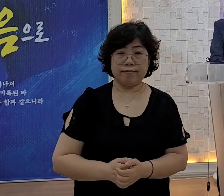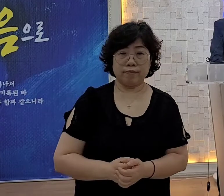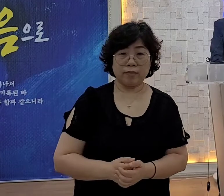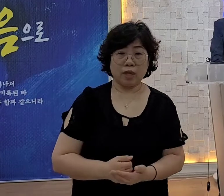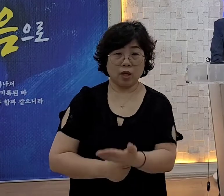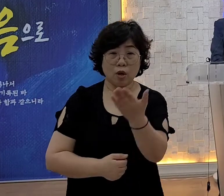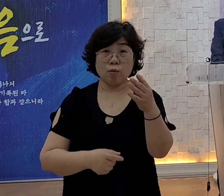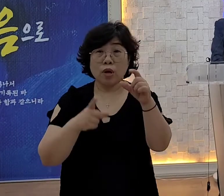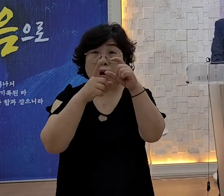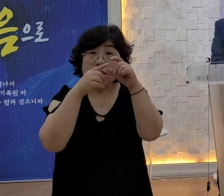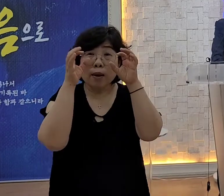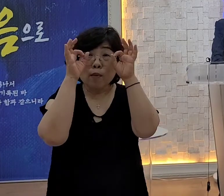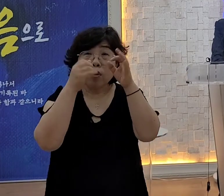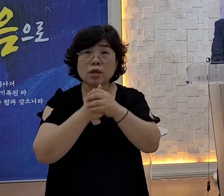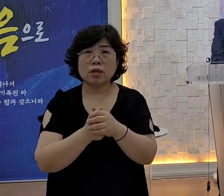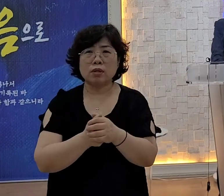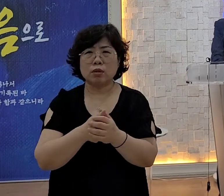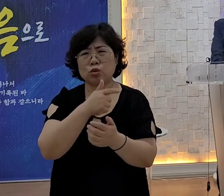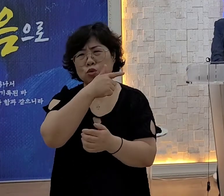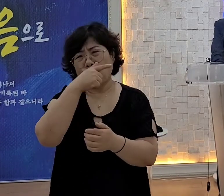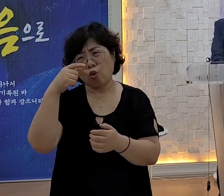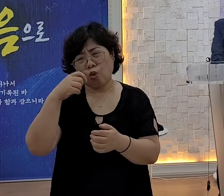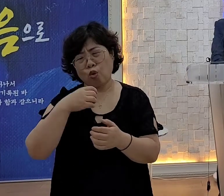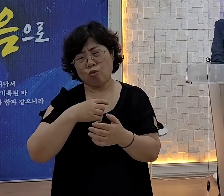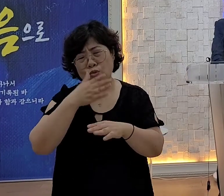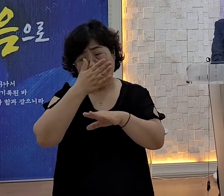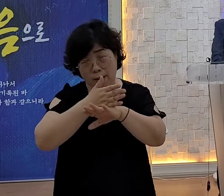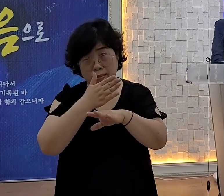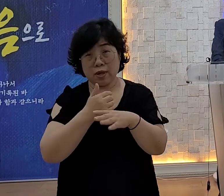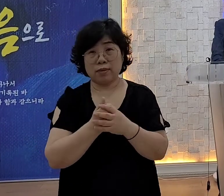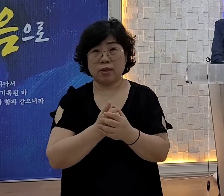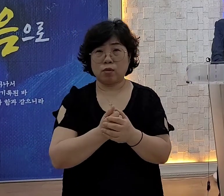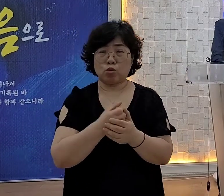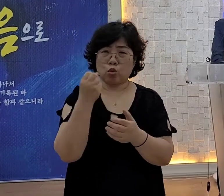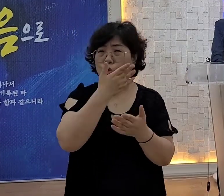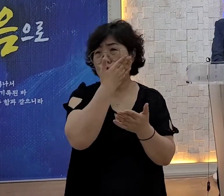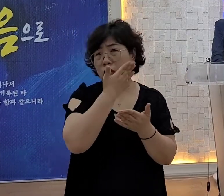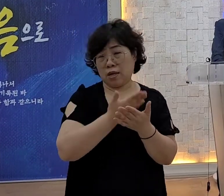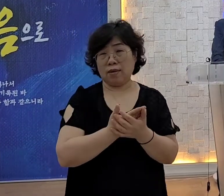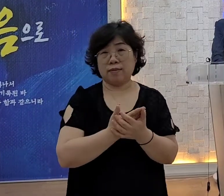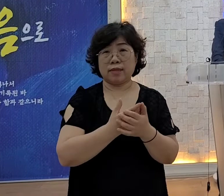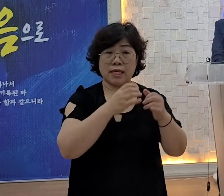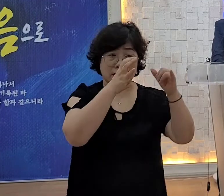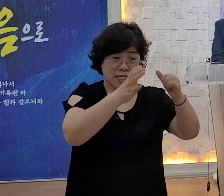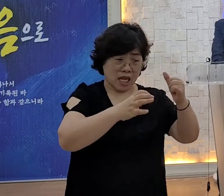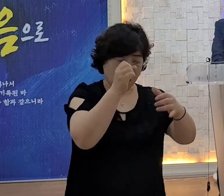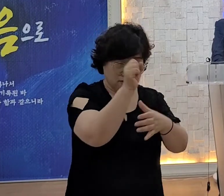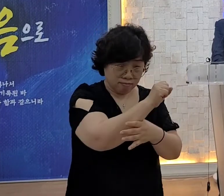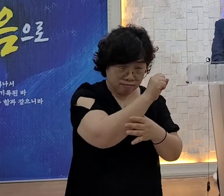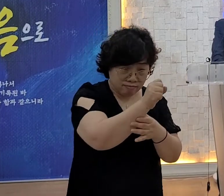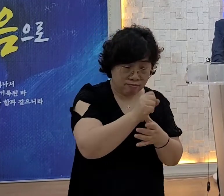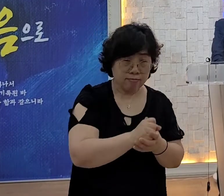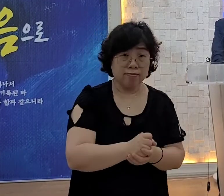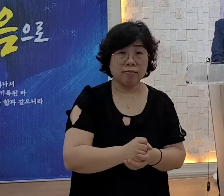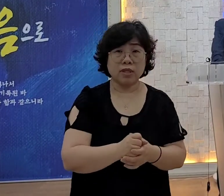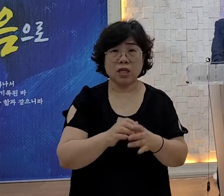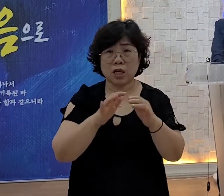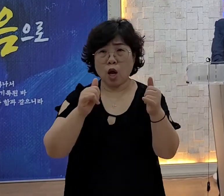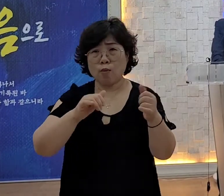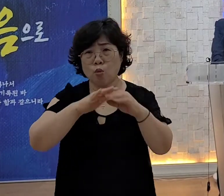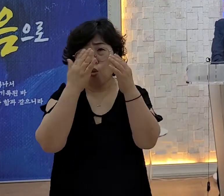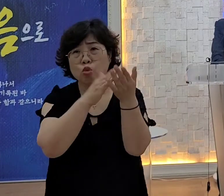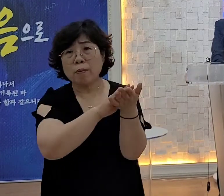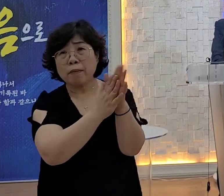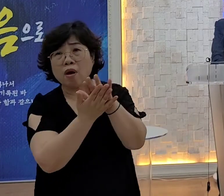여러분 이 가사 보시면요. 너무 감사해요. 이 귀에요. 세상 흔들리고